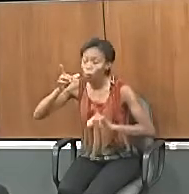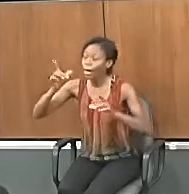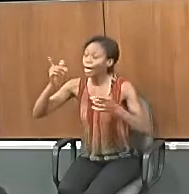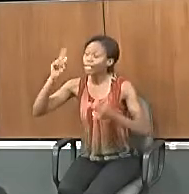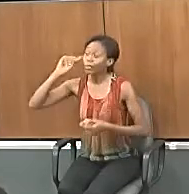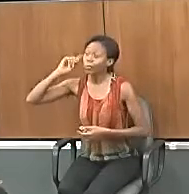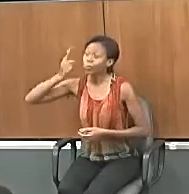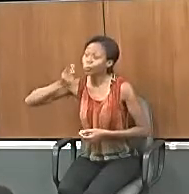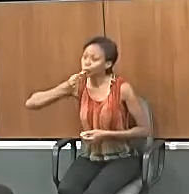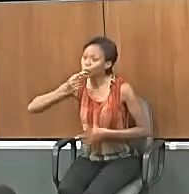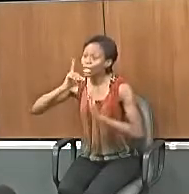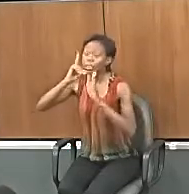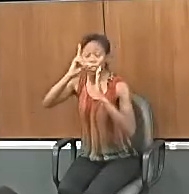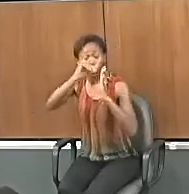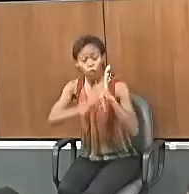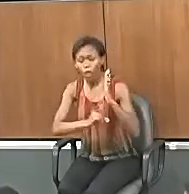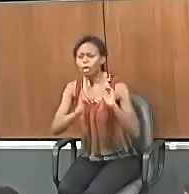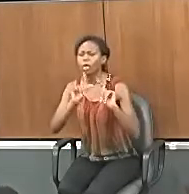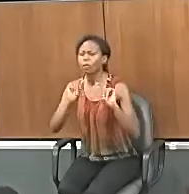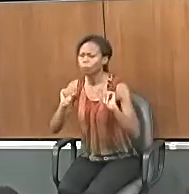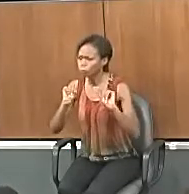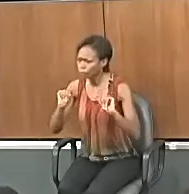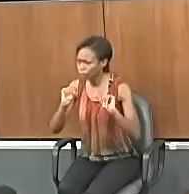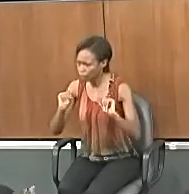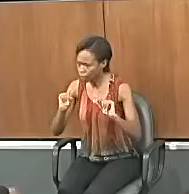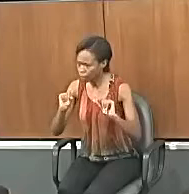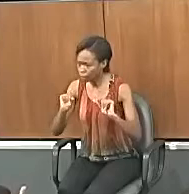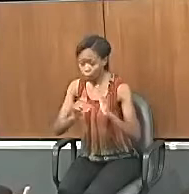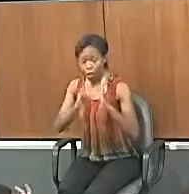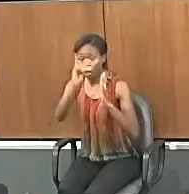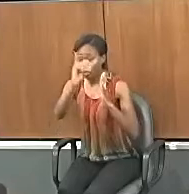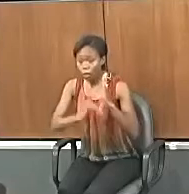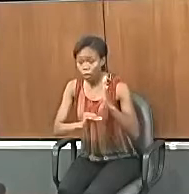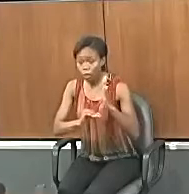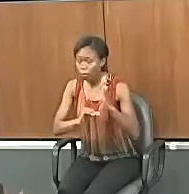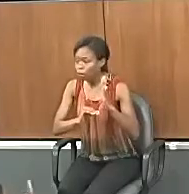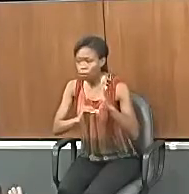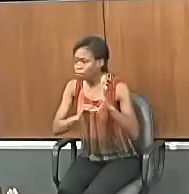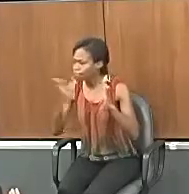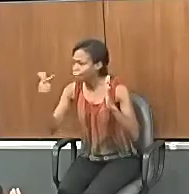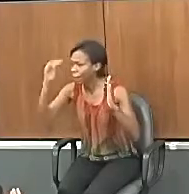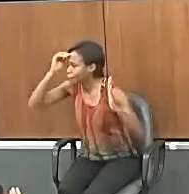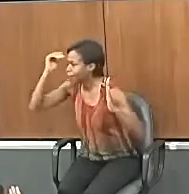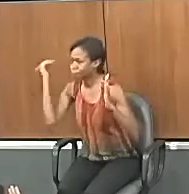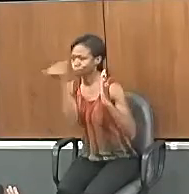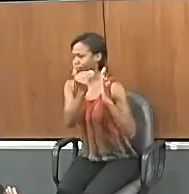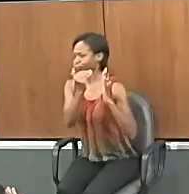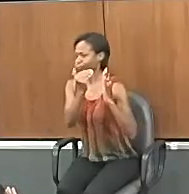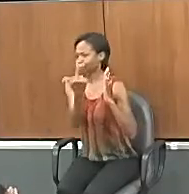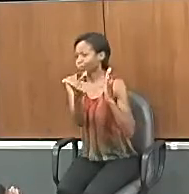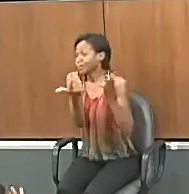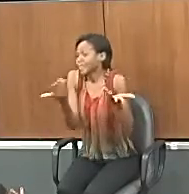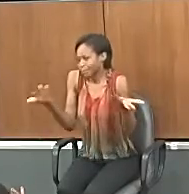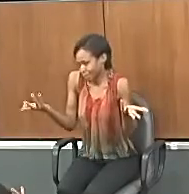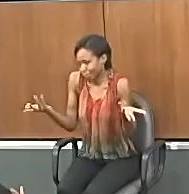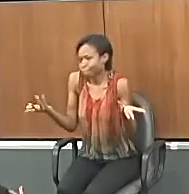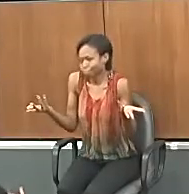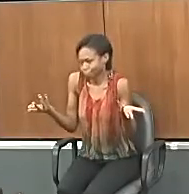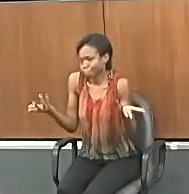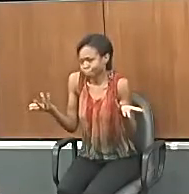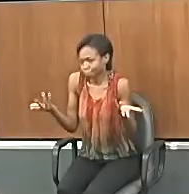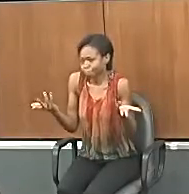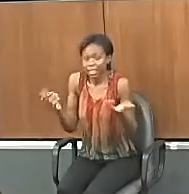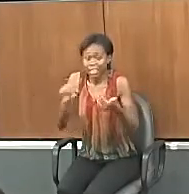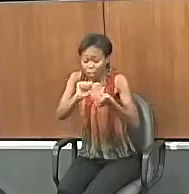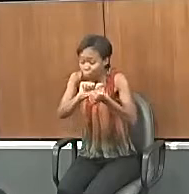auditiva como que esses direitos eles não têm sido garantidos e principalmente quando se trata da questão